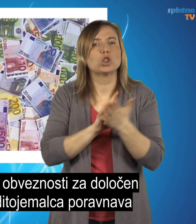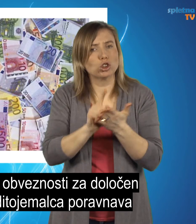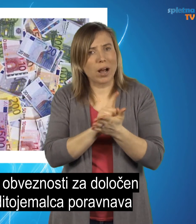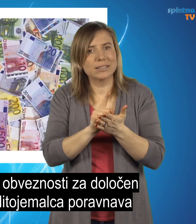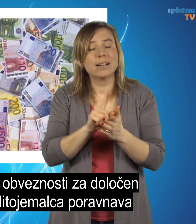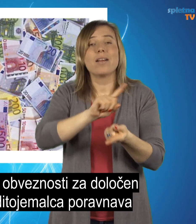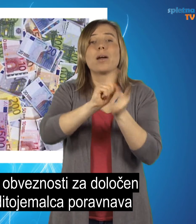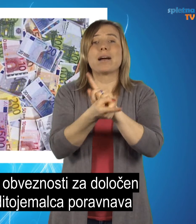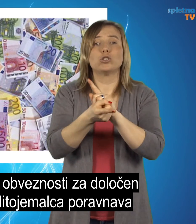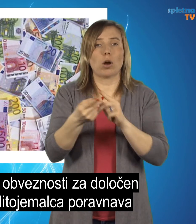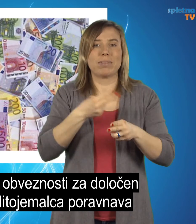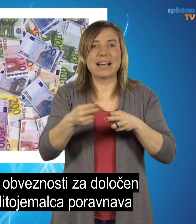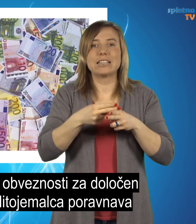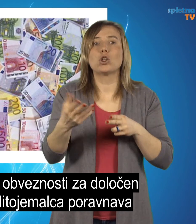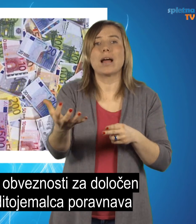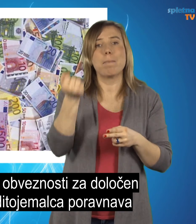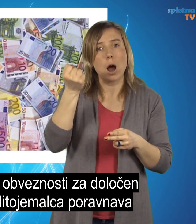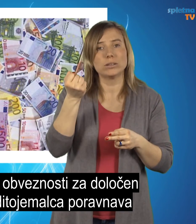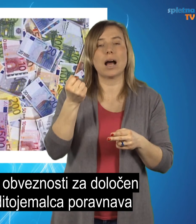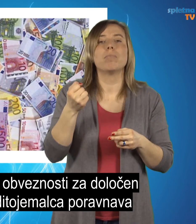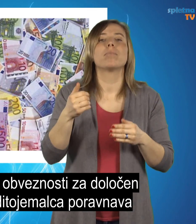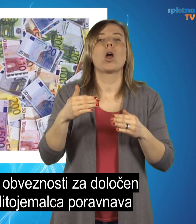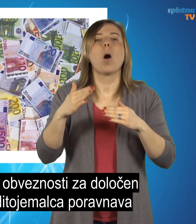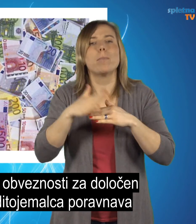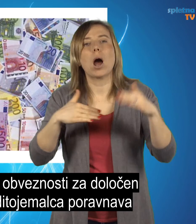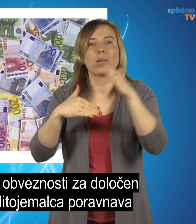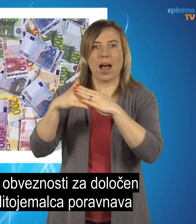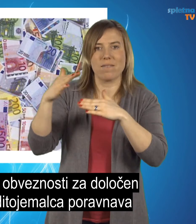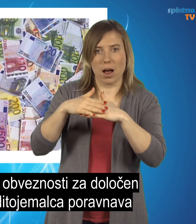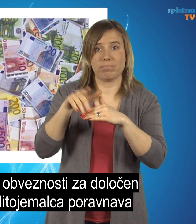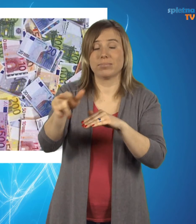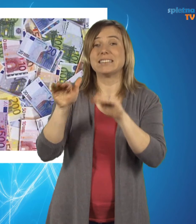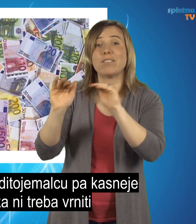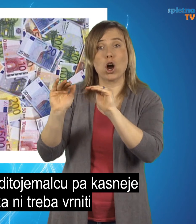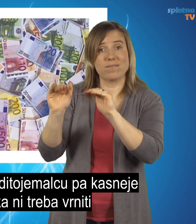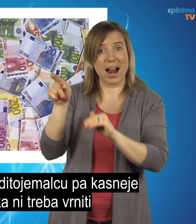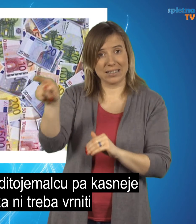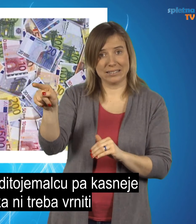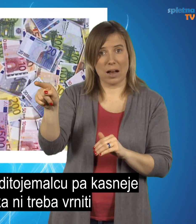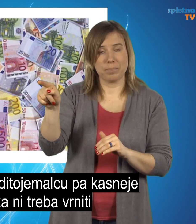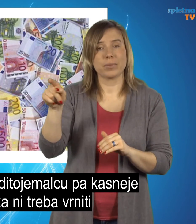poravna zavarovalnica, kreditojemalcu pa kasneje tega zneska ni treba vrniti zavarovalnici.